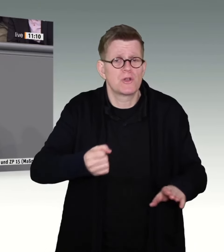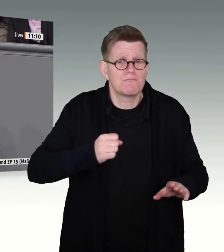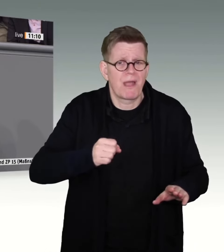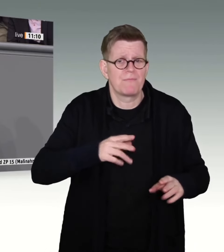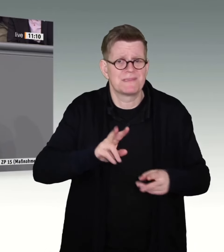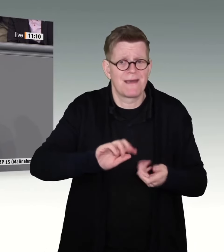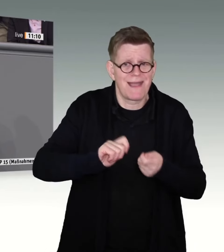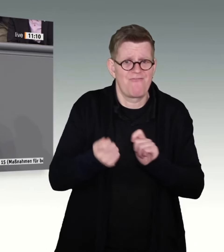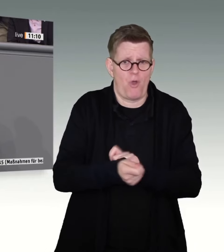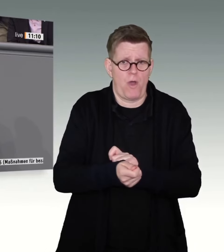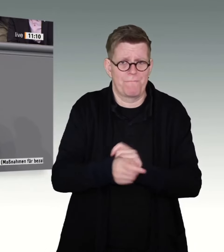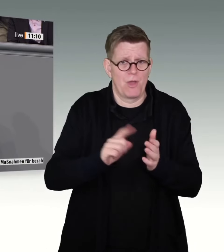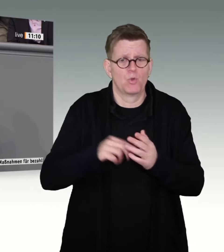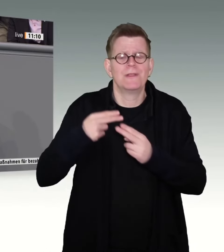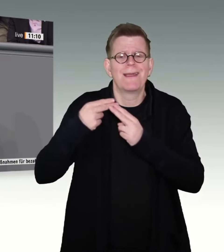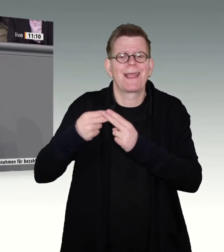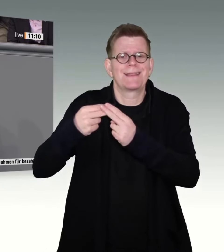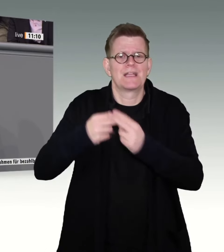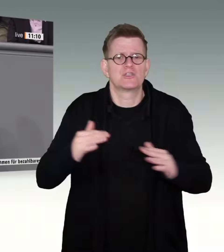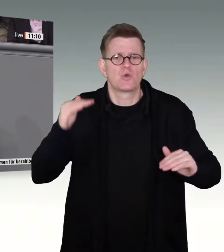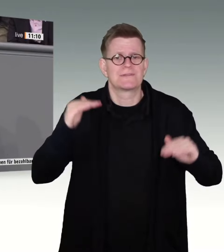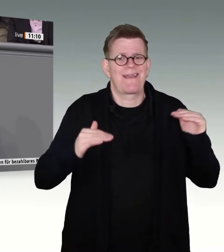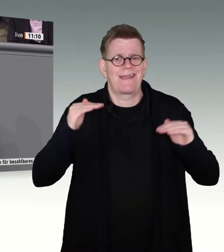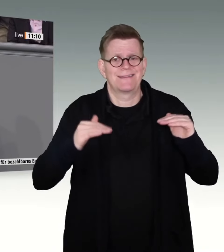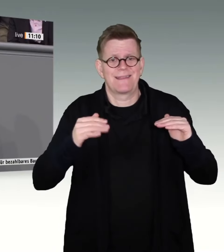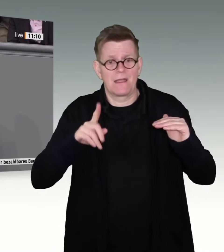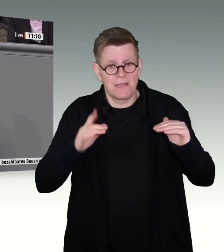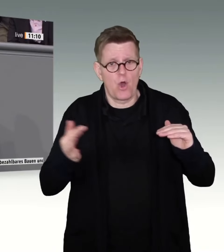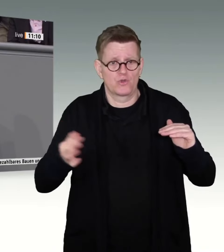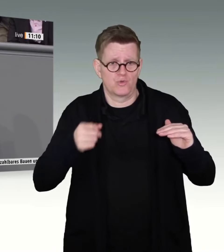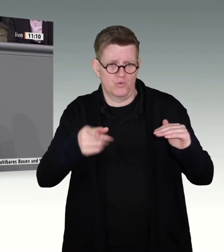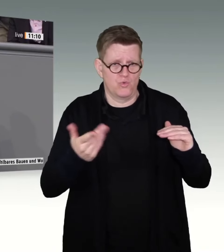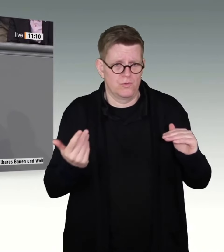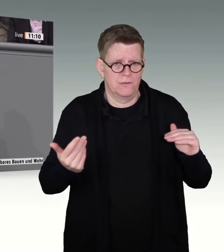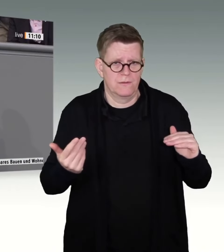Generationsgerechtigkeit gehört doch auch, dass wir den Menschen keine...